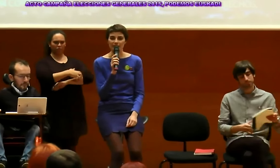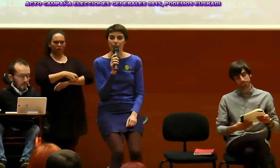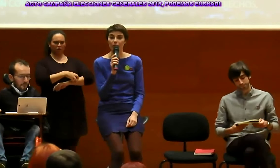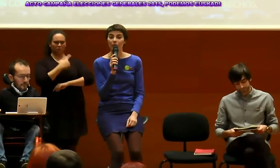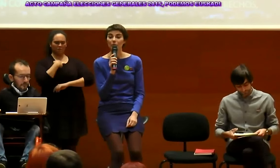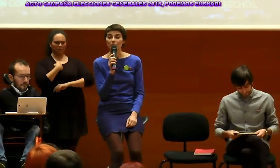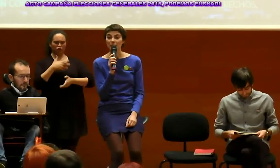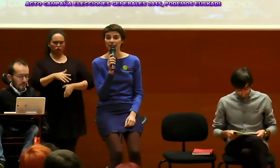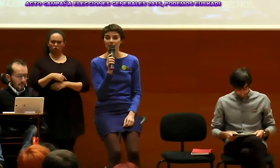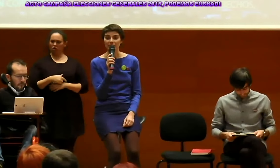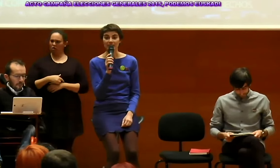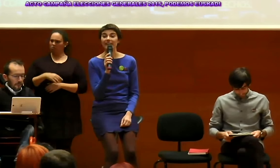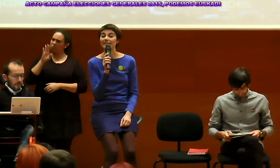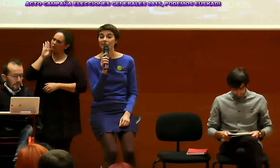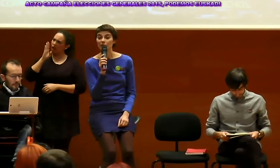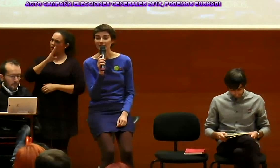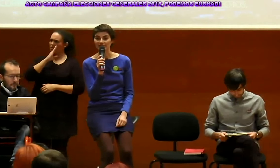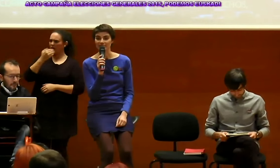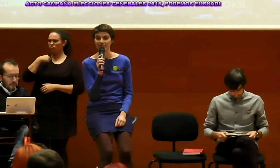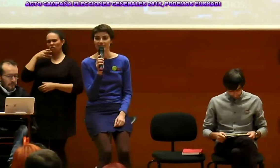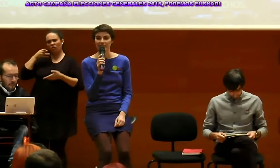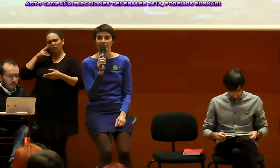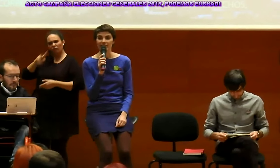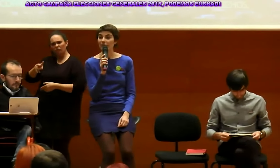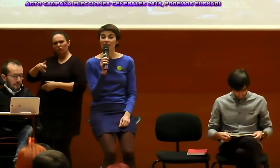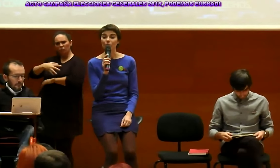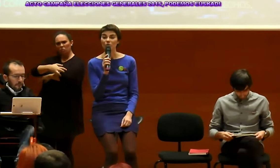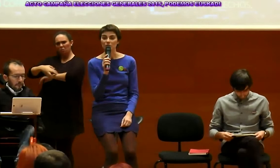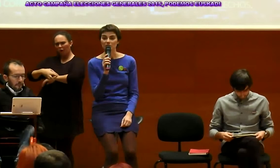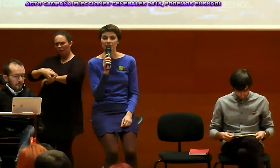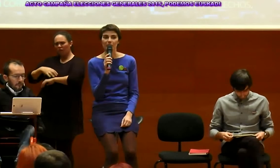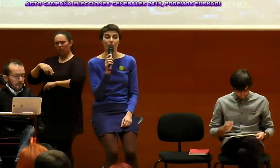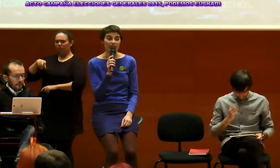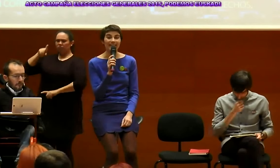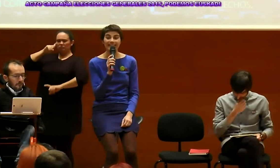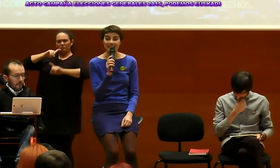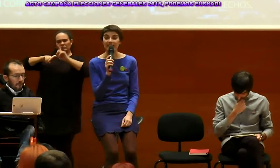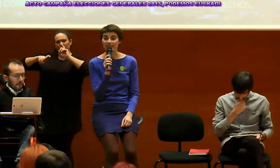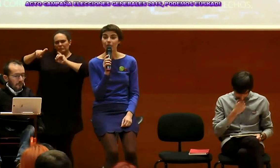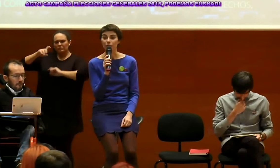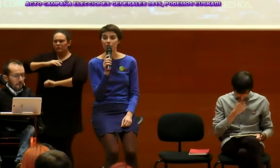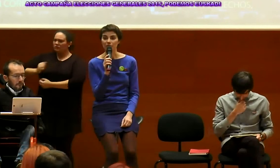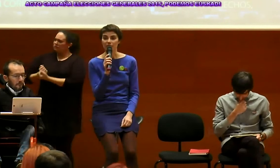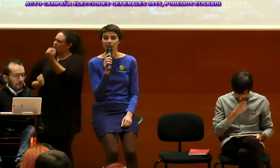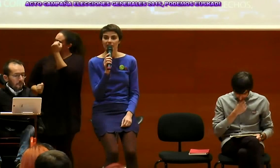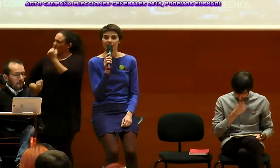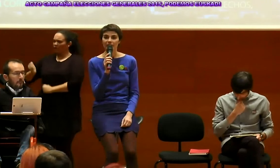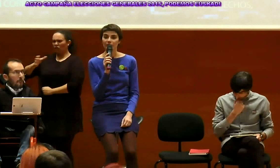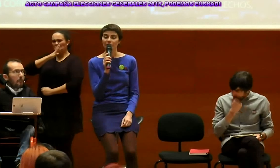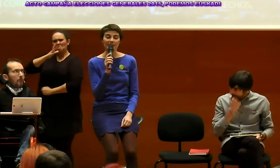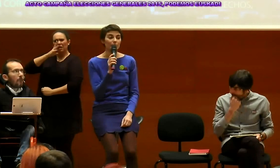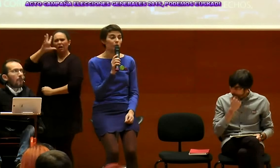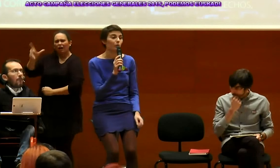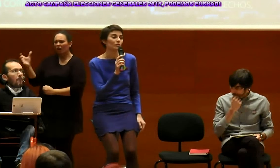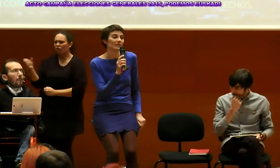«Ama, cuando veo un pobre me entran ganas de llorar y me enfado mucho, porque les han quitado todo». Y yo